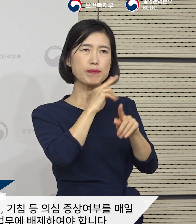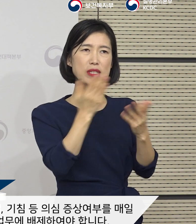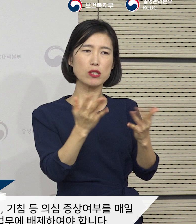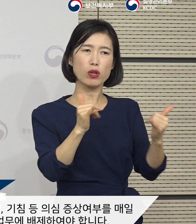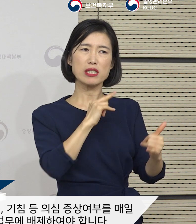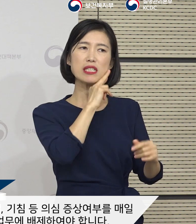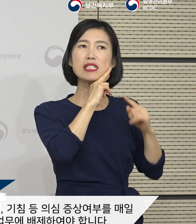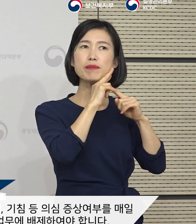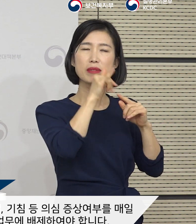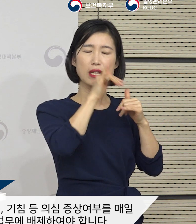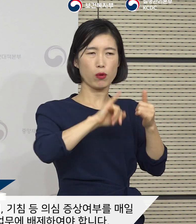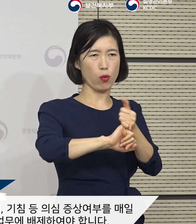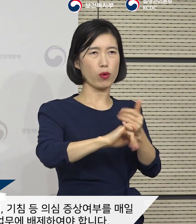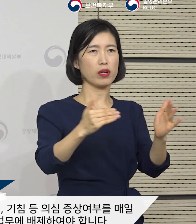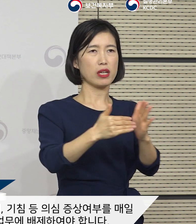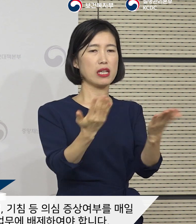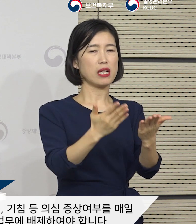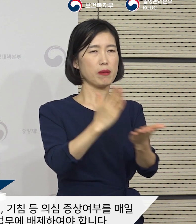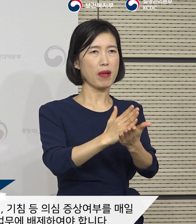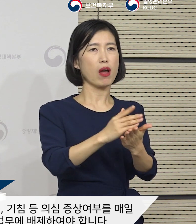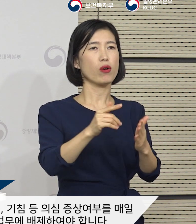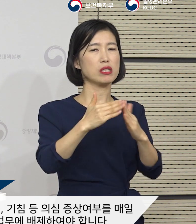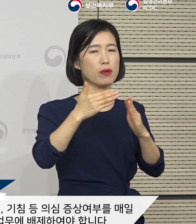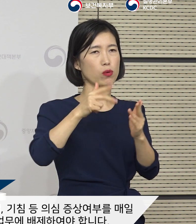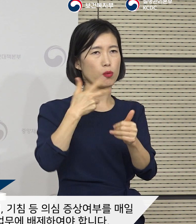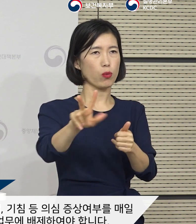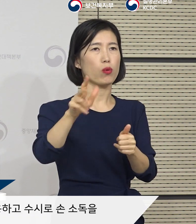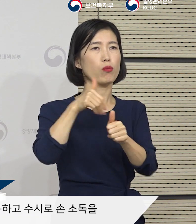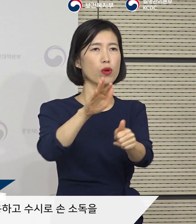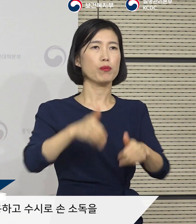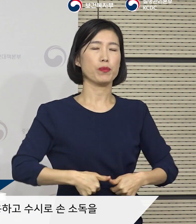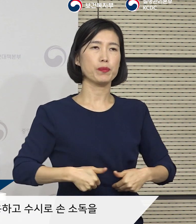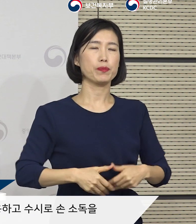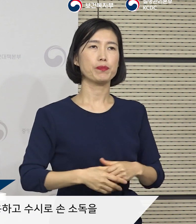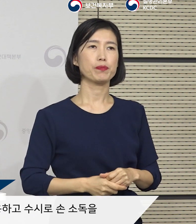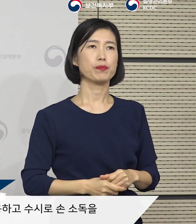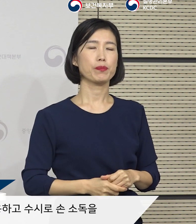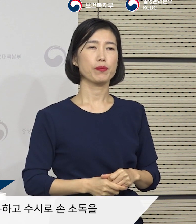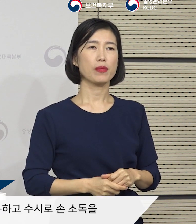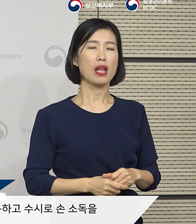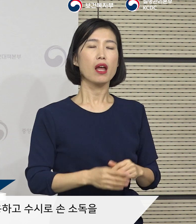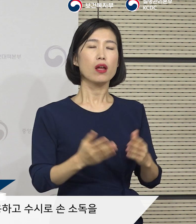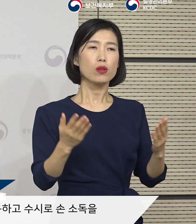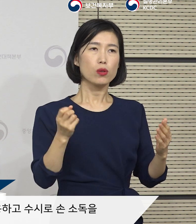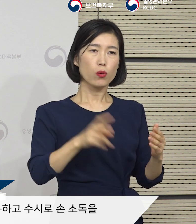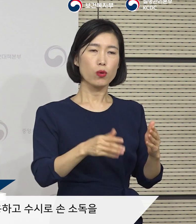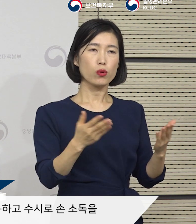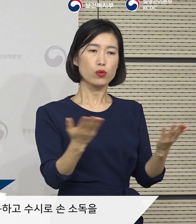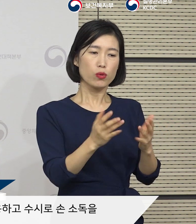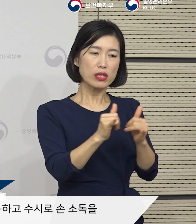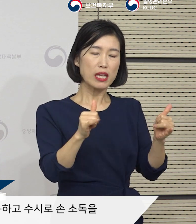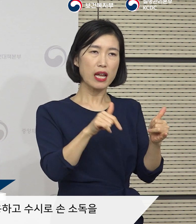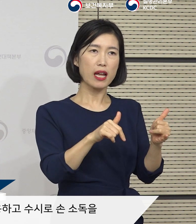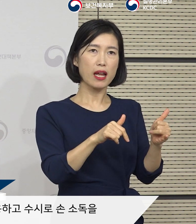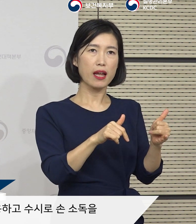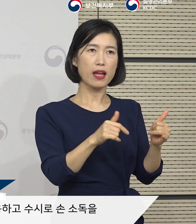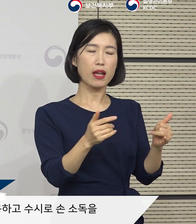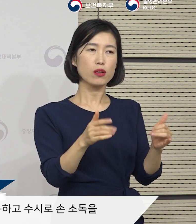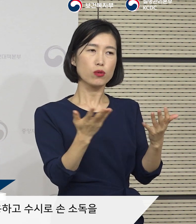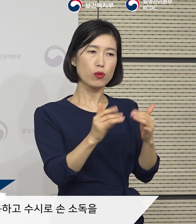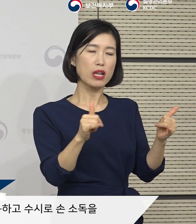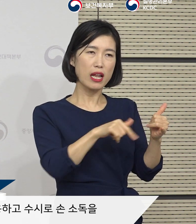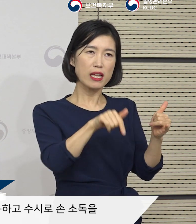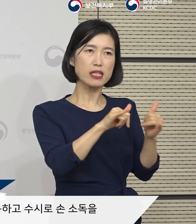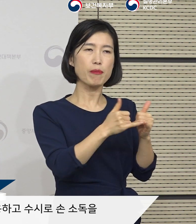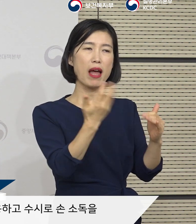종사자는 즉시 업무에 배제하여야 합니다. 종사자는 수급자나 환자를